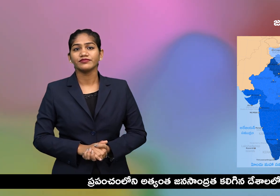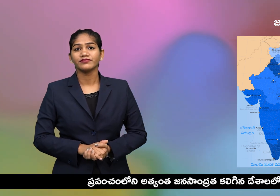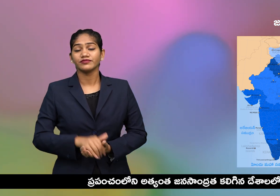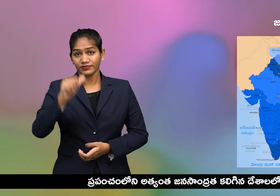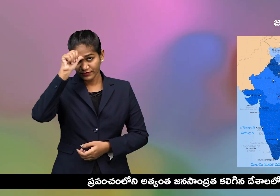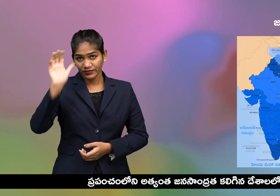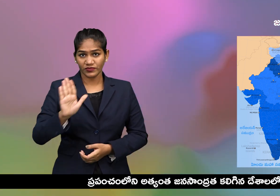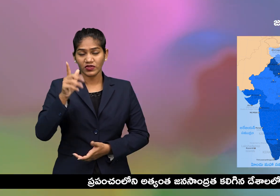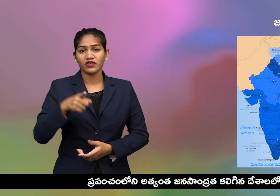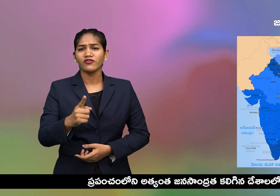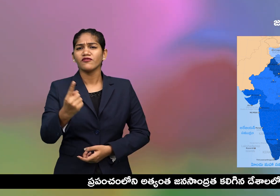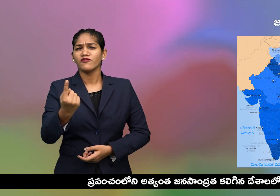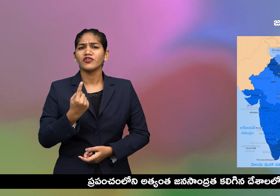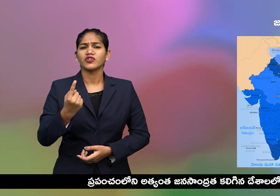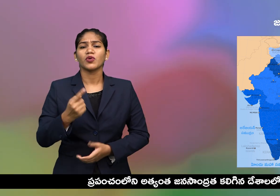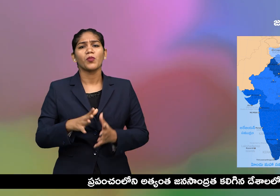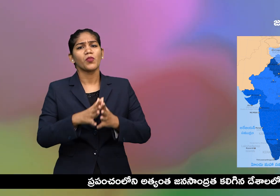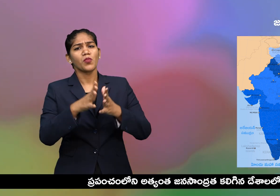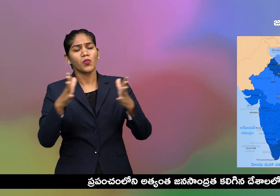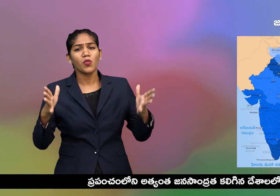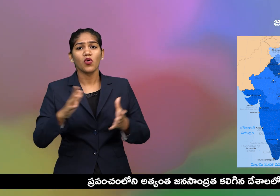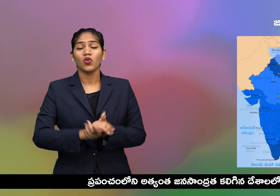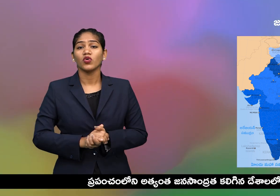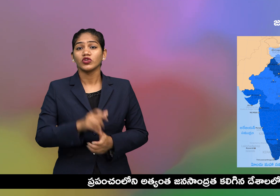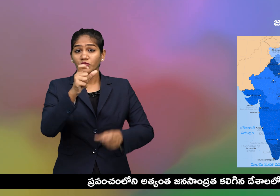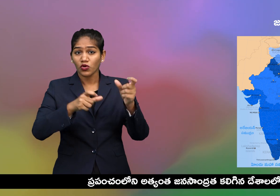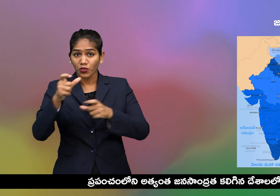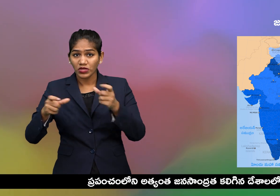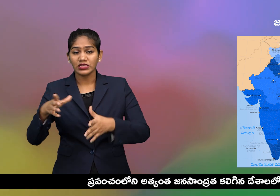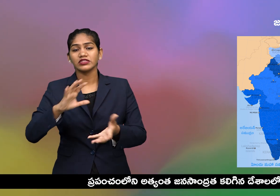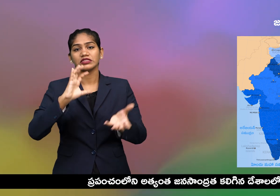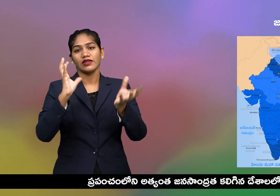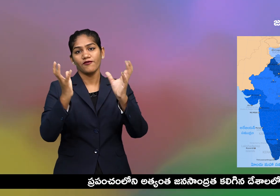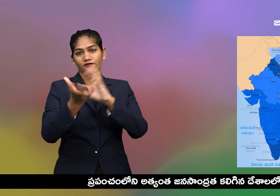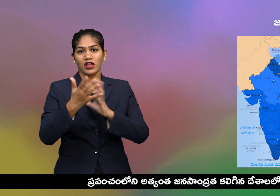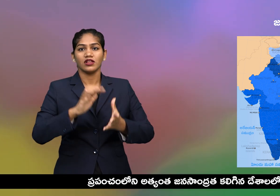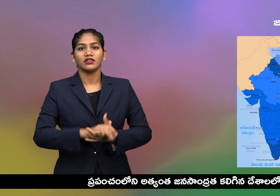ప్రపంచంలో అత్యధిక జనసాంద్రత కలిగిన దేశాల్లో భారతదేశం ఒకటి.